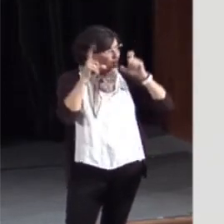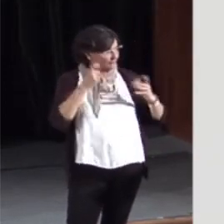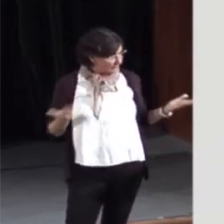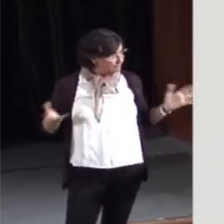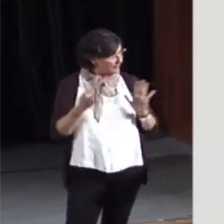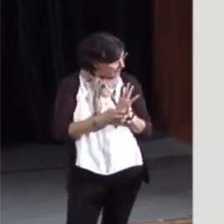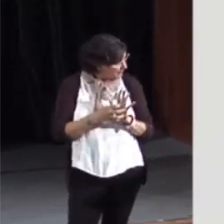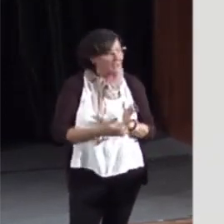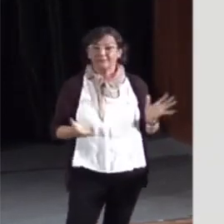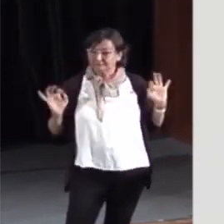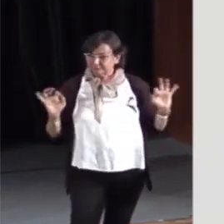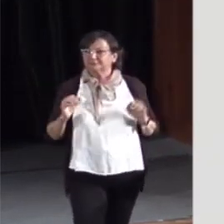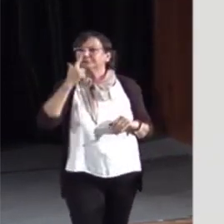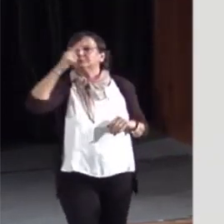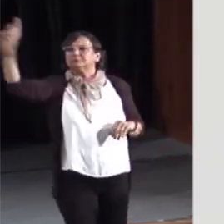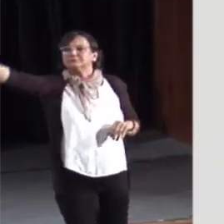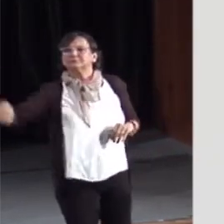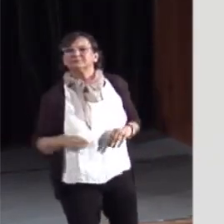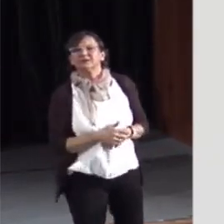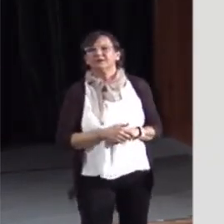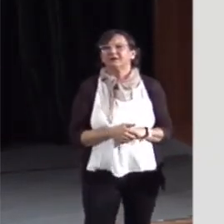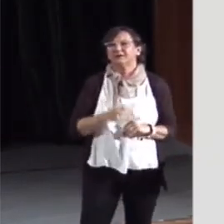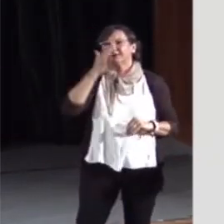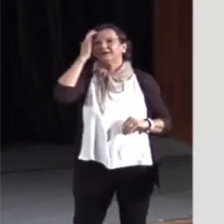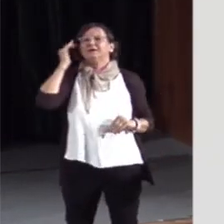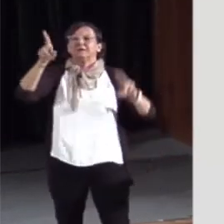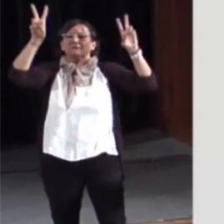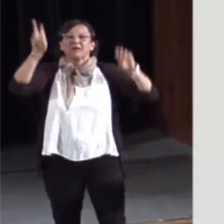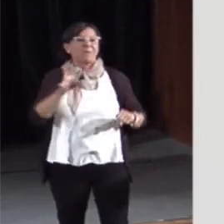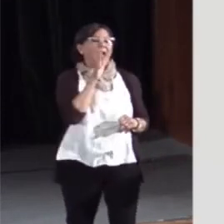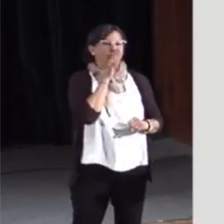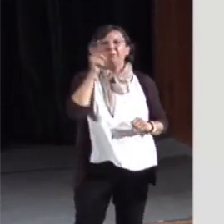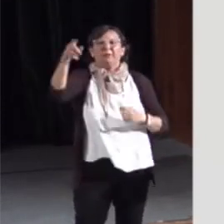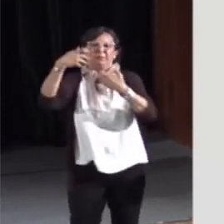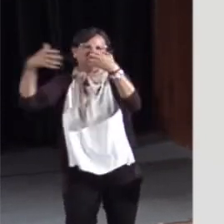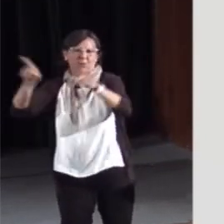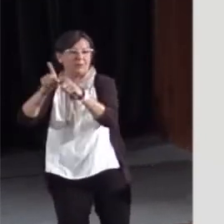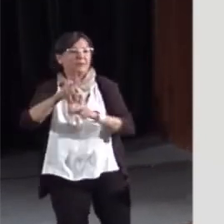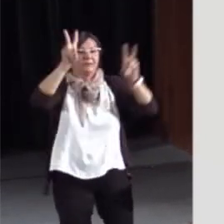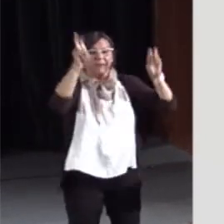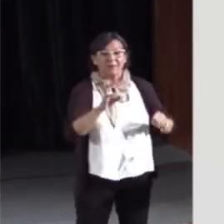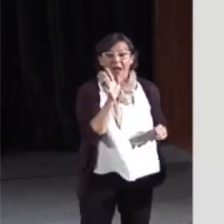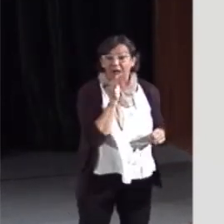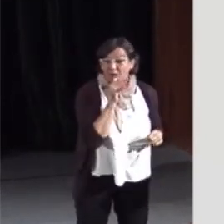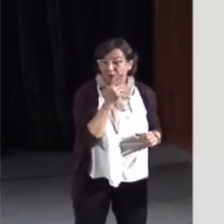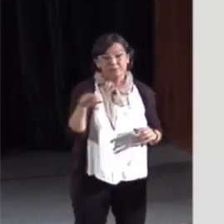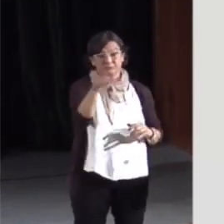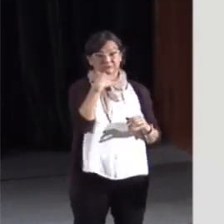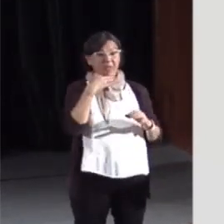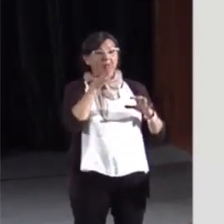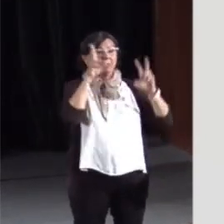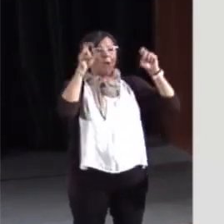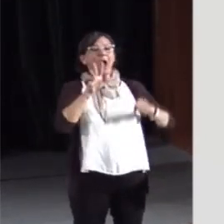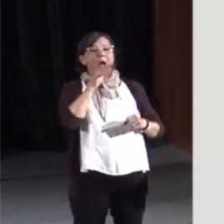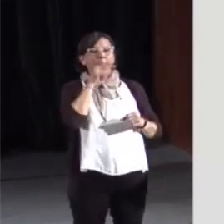leve. Eso demuestra que gramaticalmente el componente no manual forma parte de la lengua de signos.